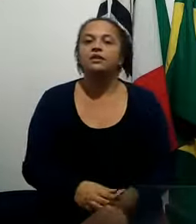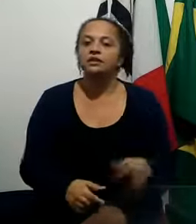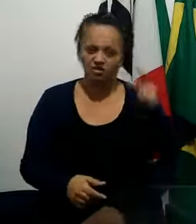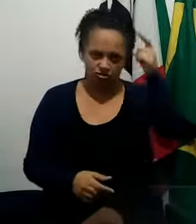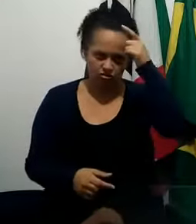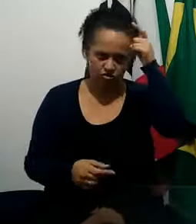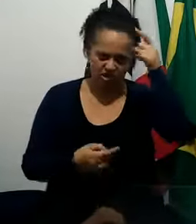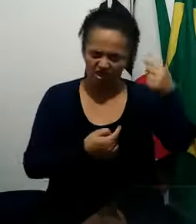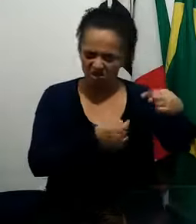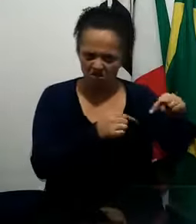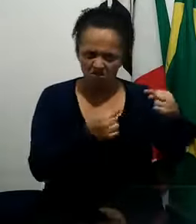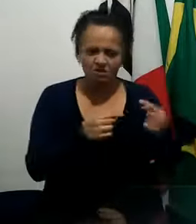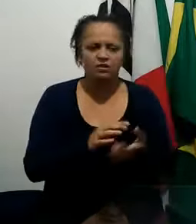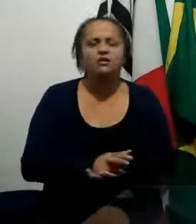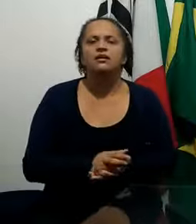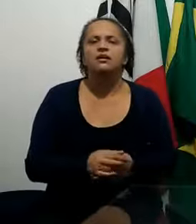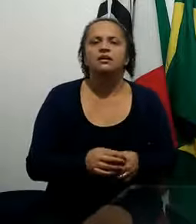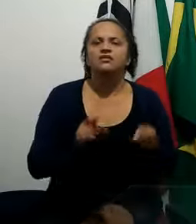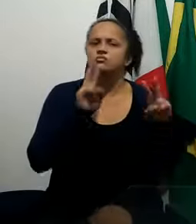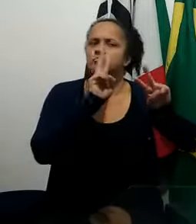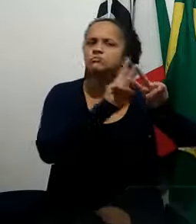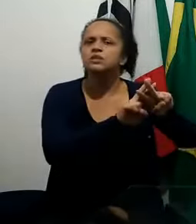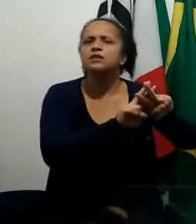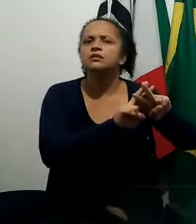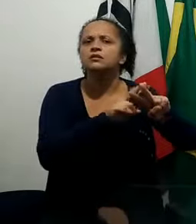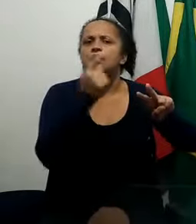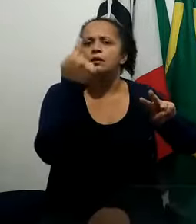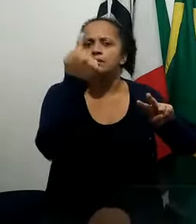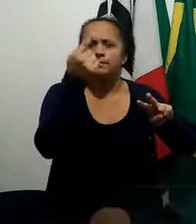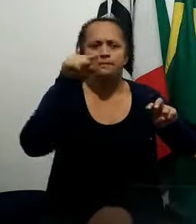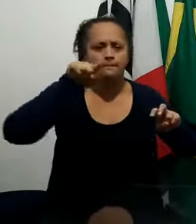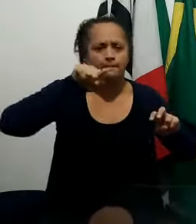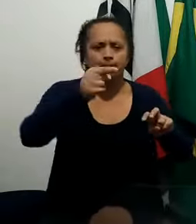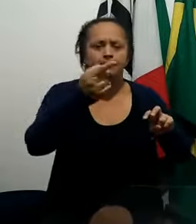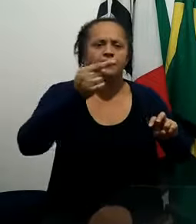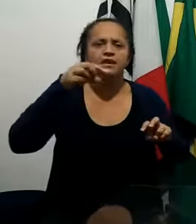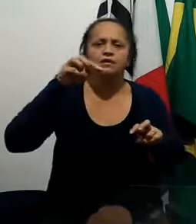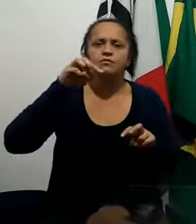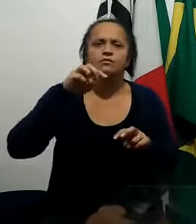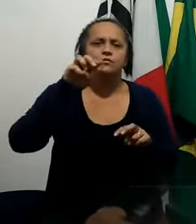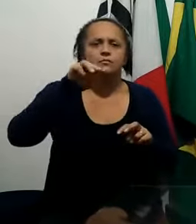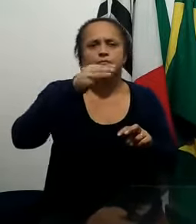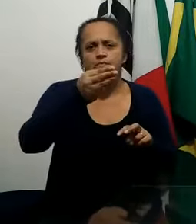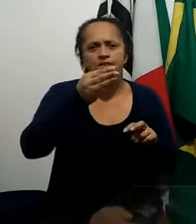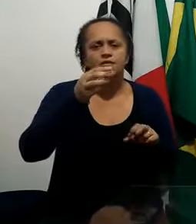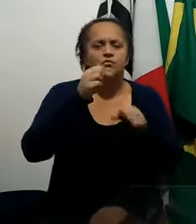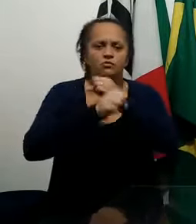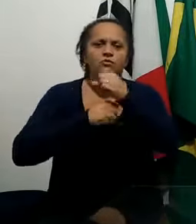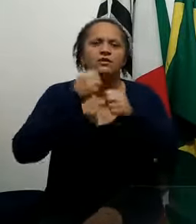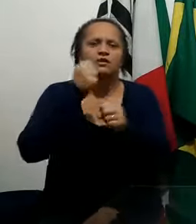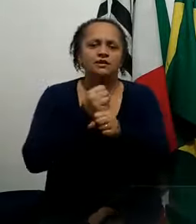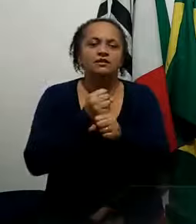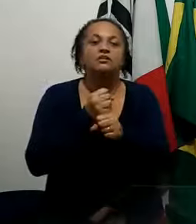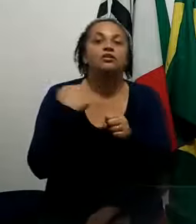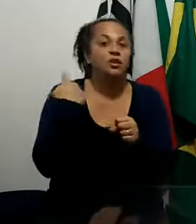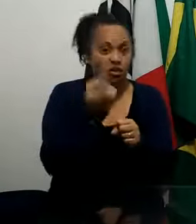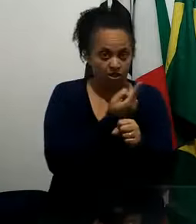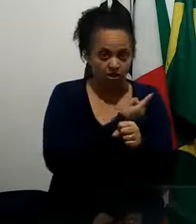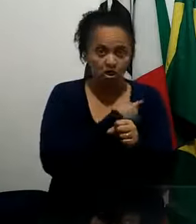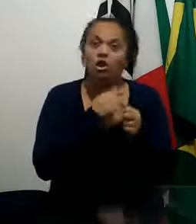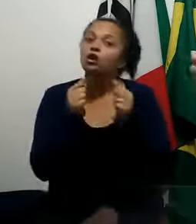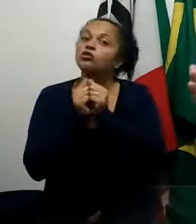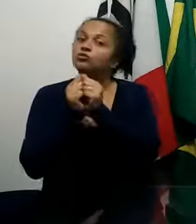Jesus reine junto com a igreja. A igreja vai reinar com Cristo nos 1000 anos aqui nessa terra. Olha